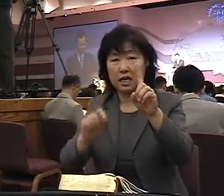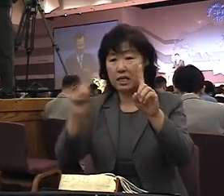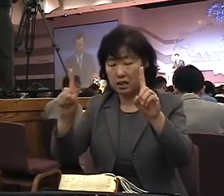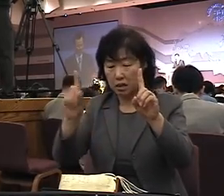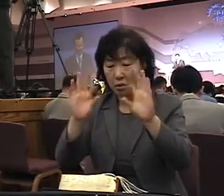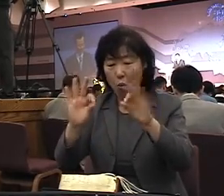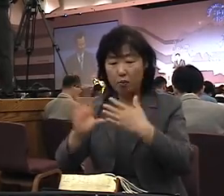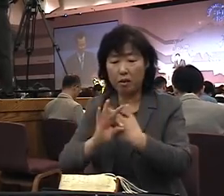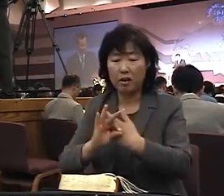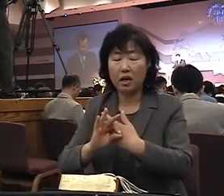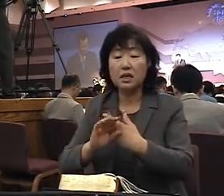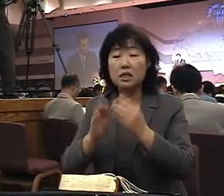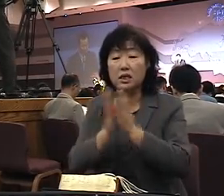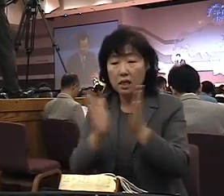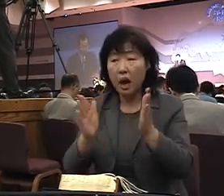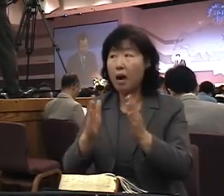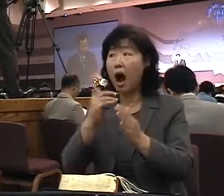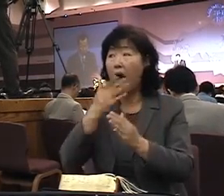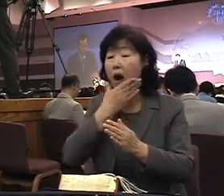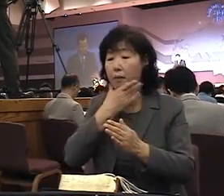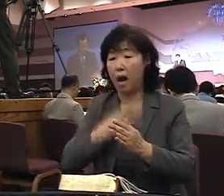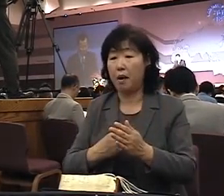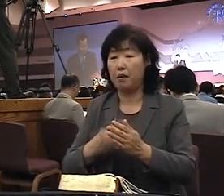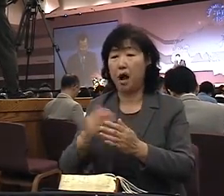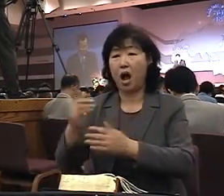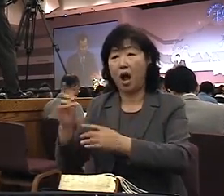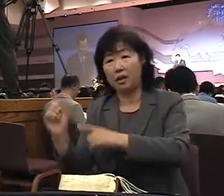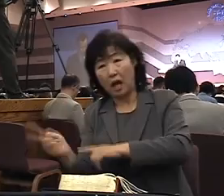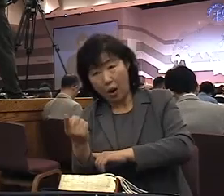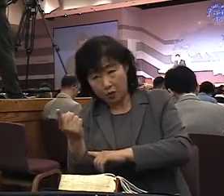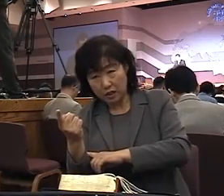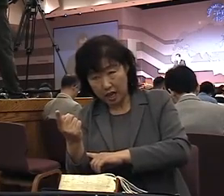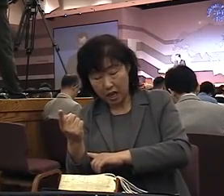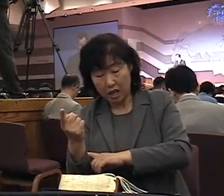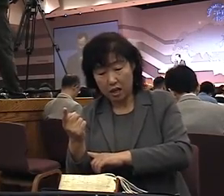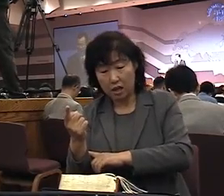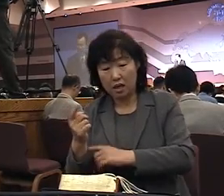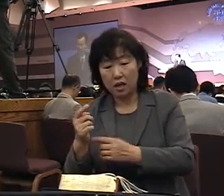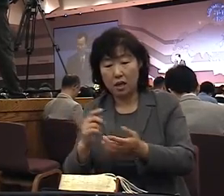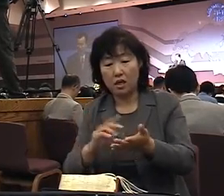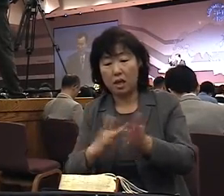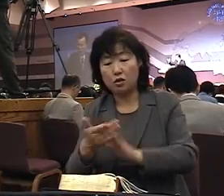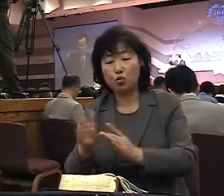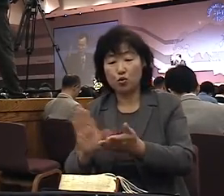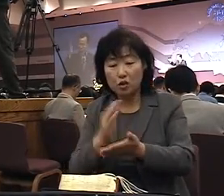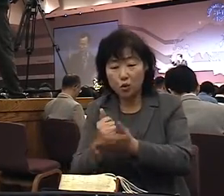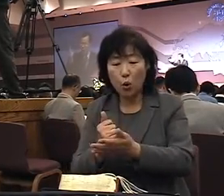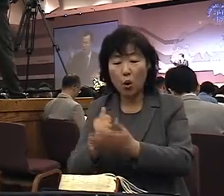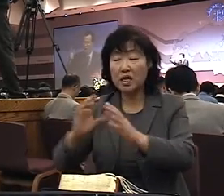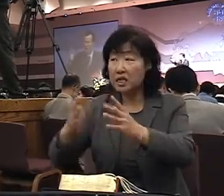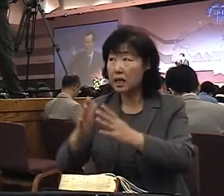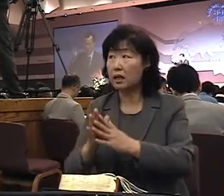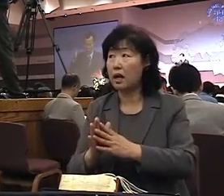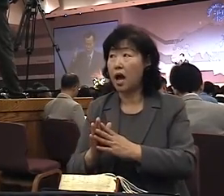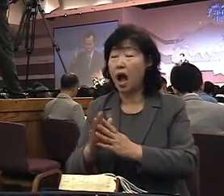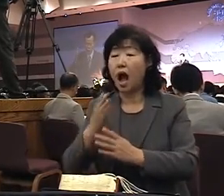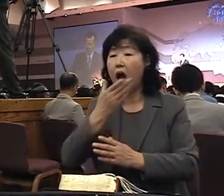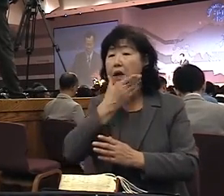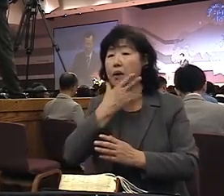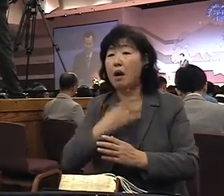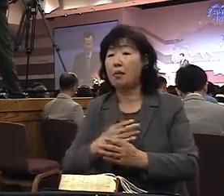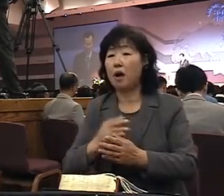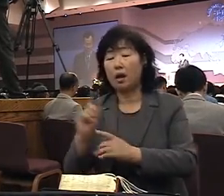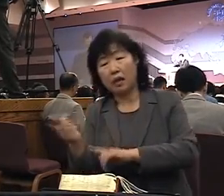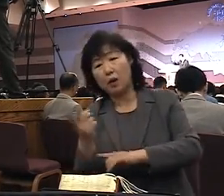찾으셨으며 같이 읽겠습니다. 시작. 아브라함과 다윗의 자손 예수 그리스도의 세계다. 아브라함과 다윗의 자손 예수